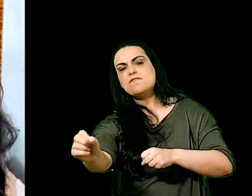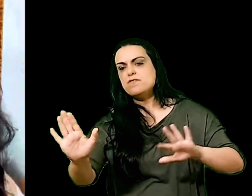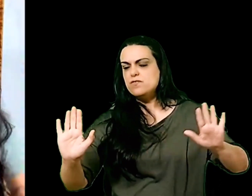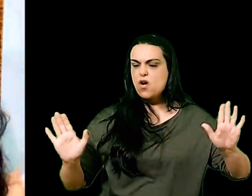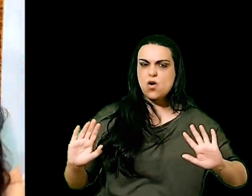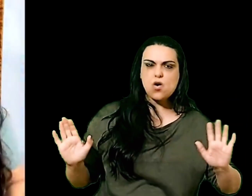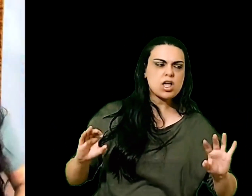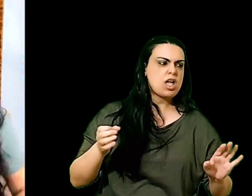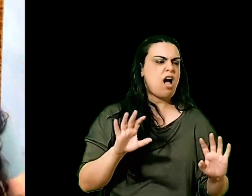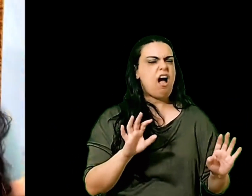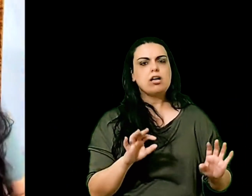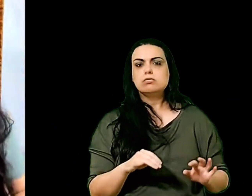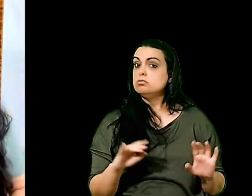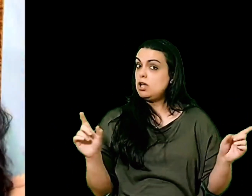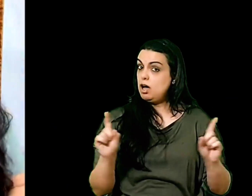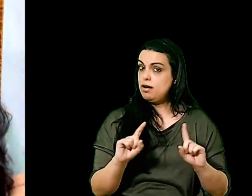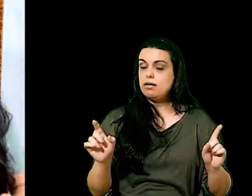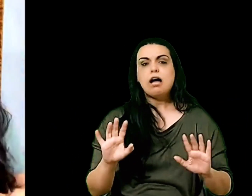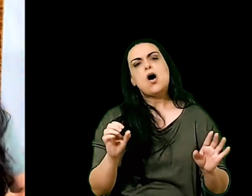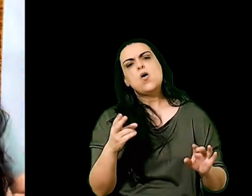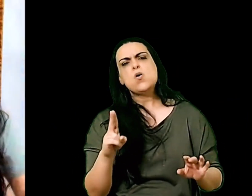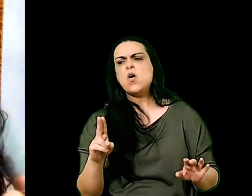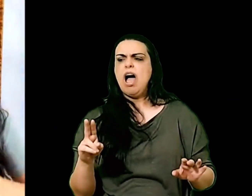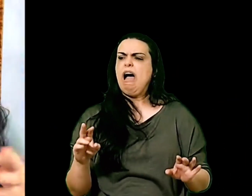meu tempo já passou, ou